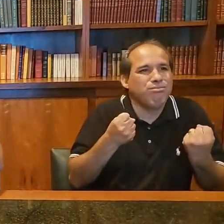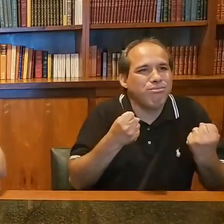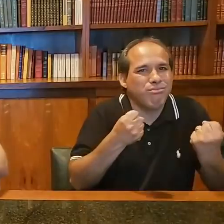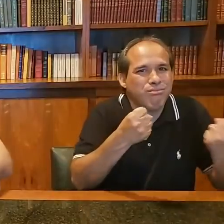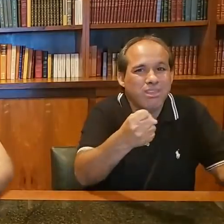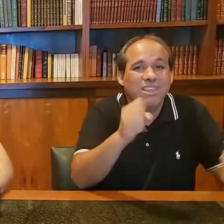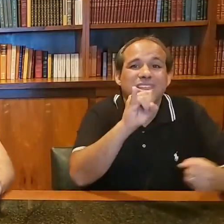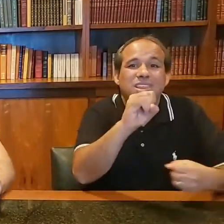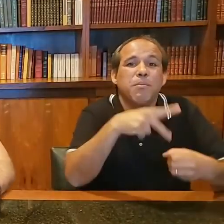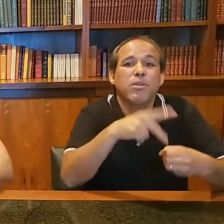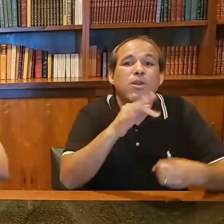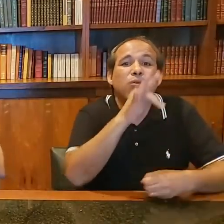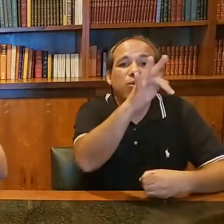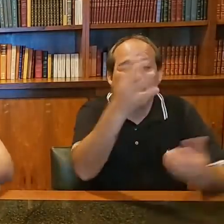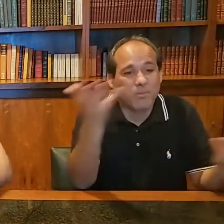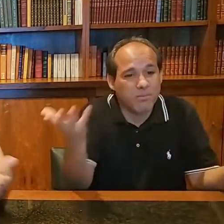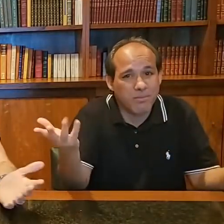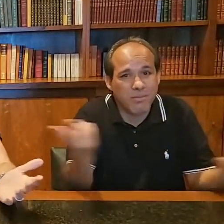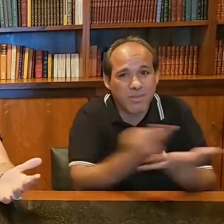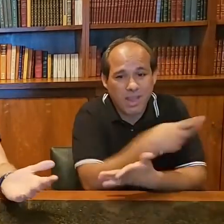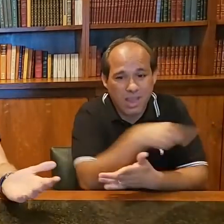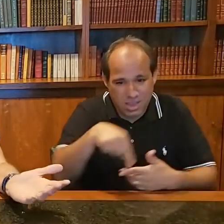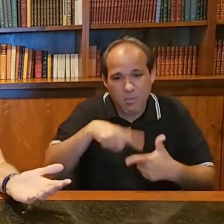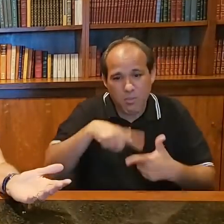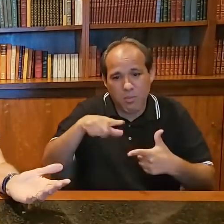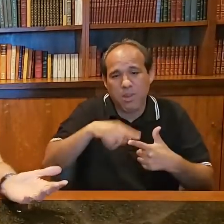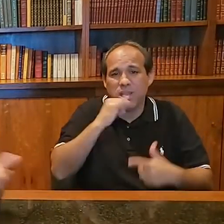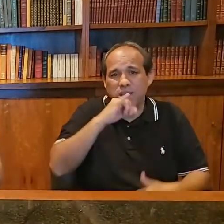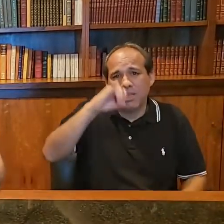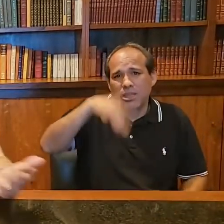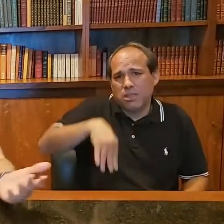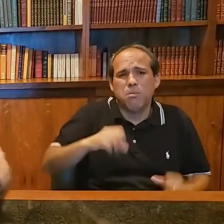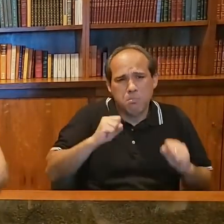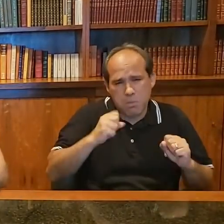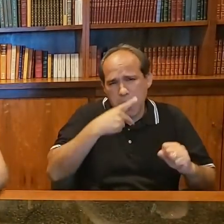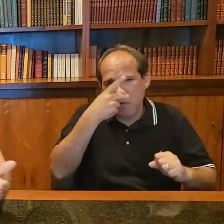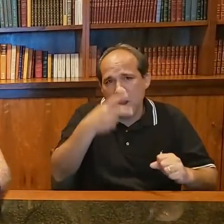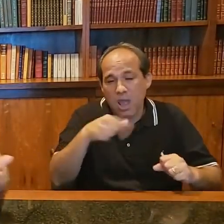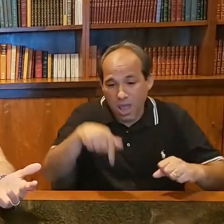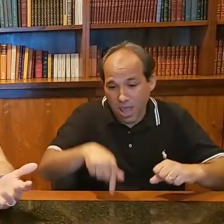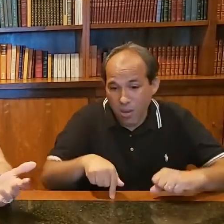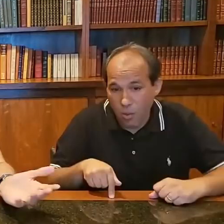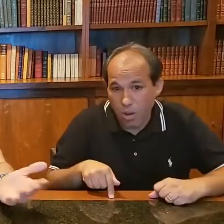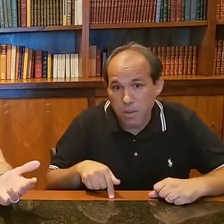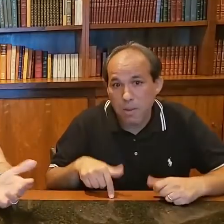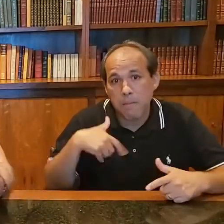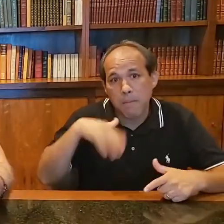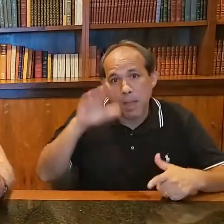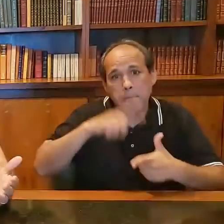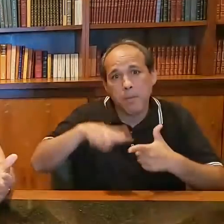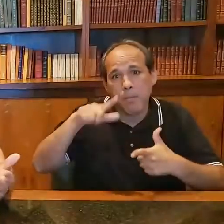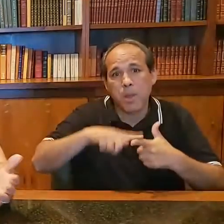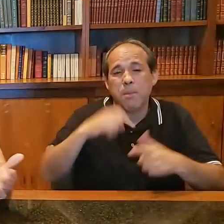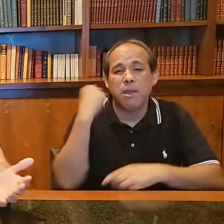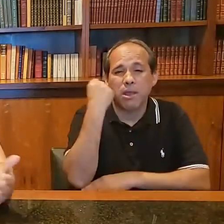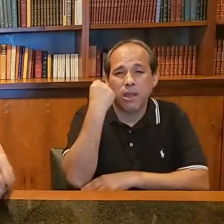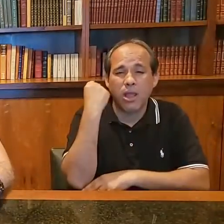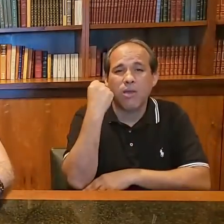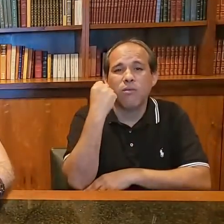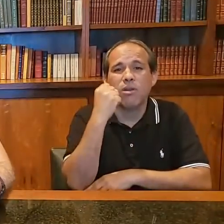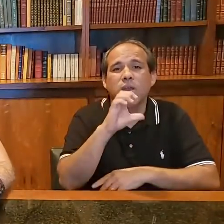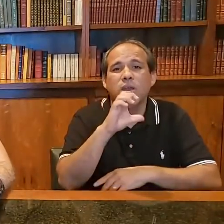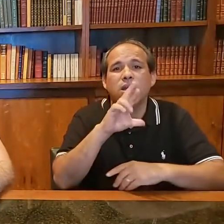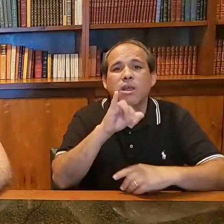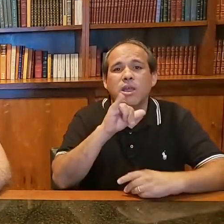estamos com um problema de energia, sim, mas não tem nada de mais falar, né? Estamos aí com a mão, mais crise hidrológica do Brasil.